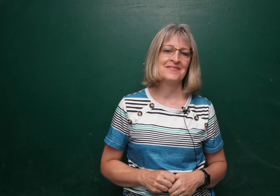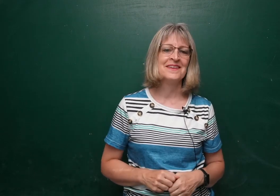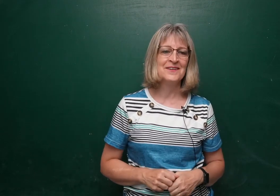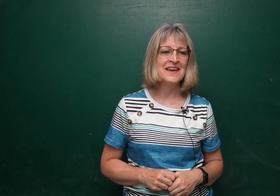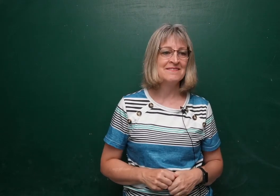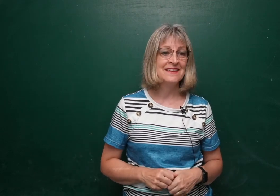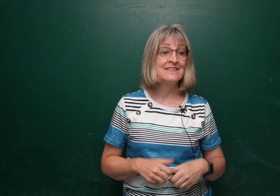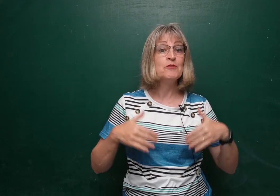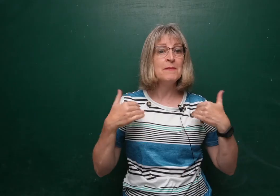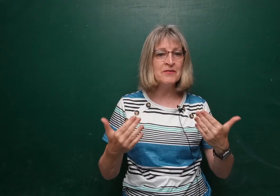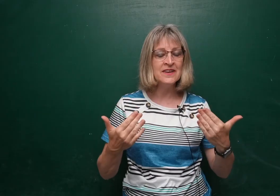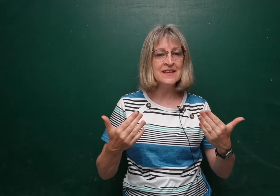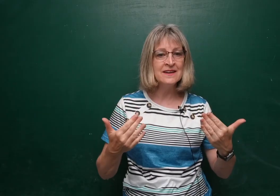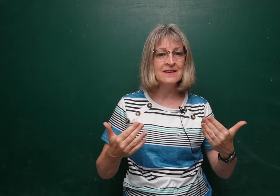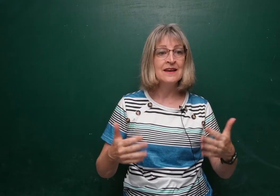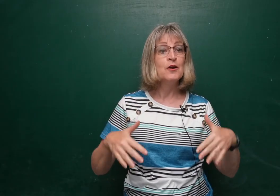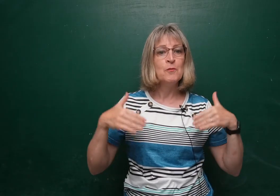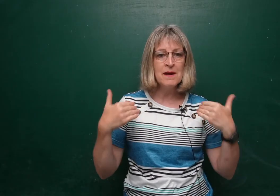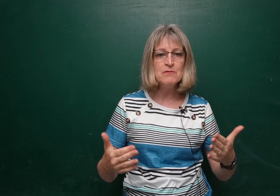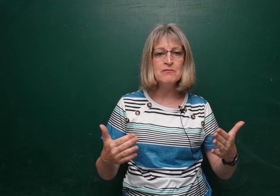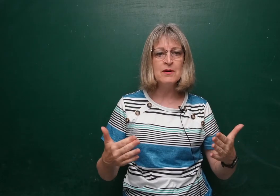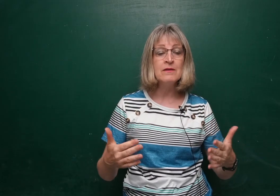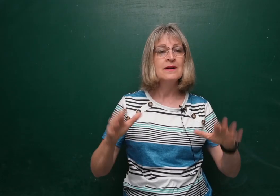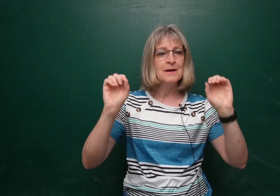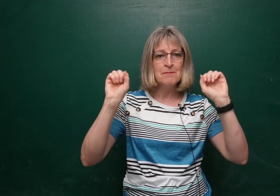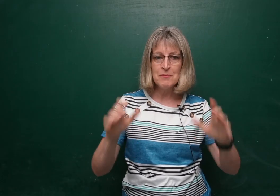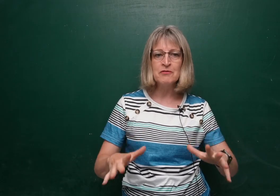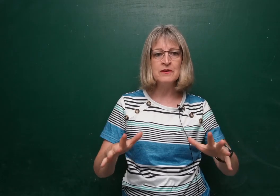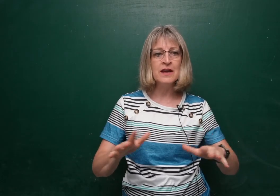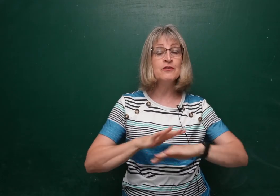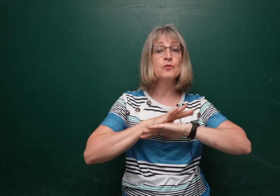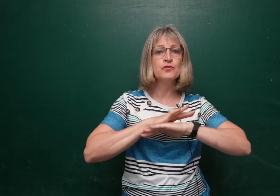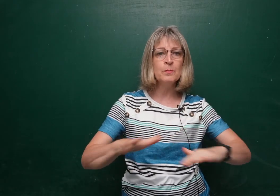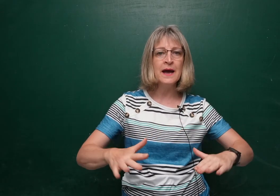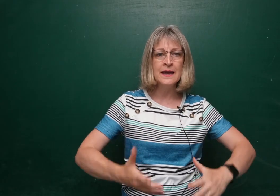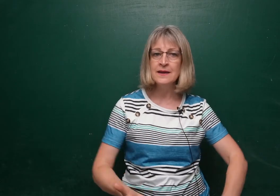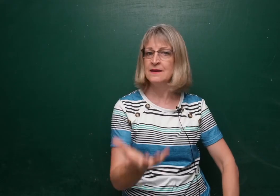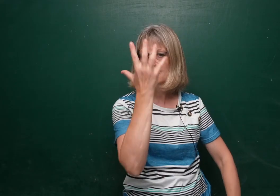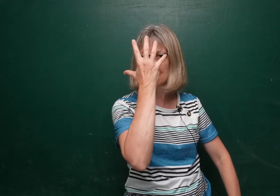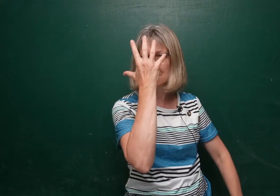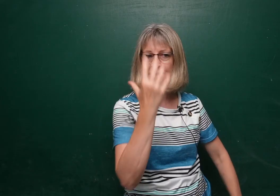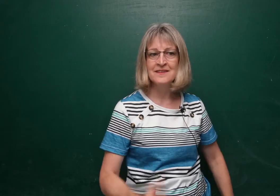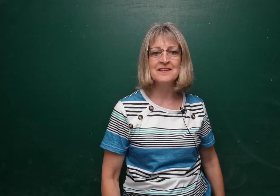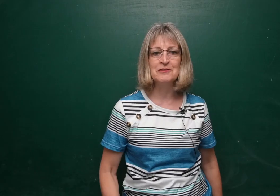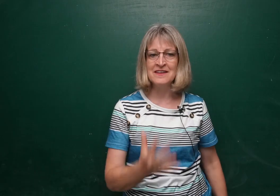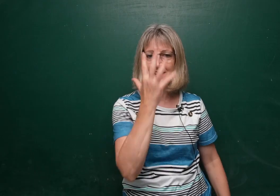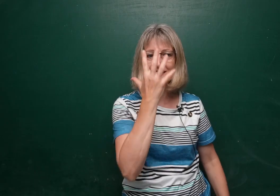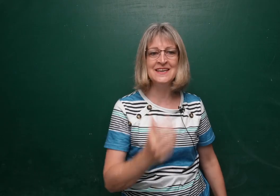Ok? C'est le même signe, le même mouvement, même configuration, tout pareil, mais c'est le facial